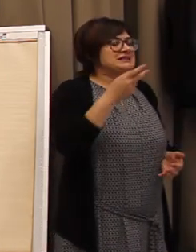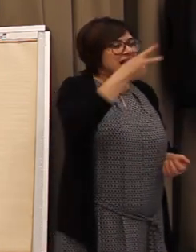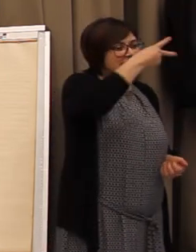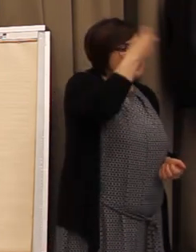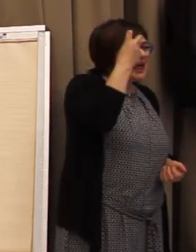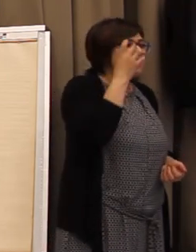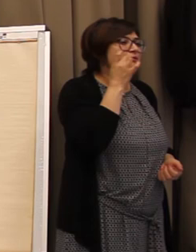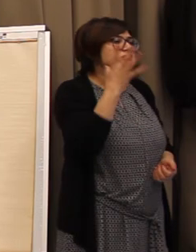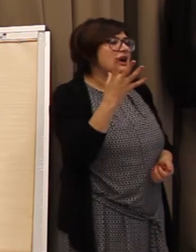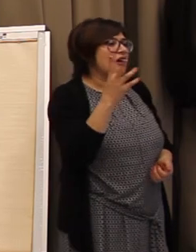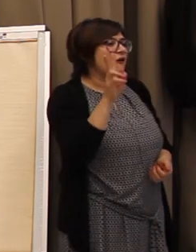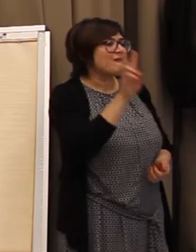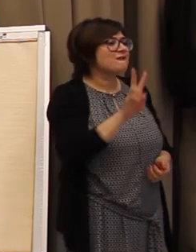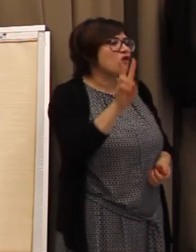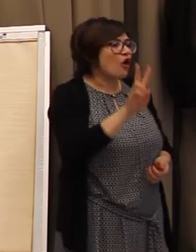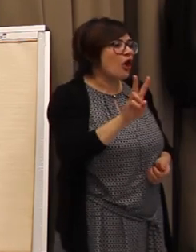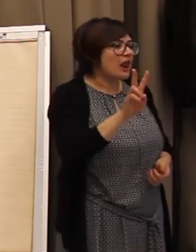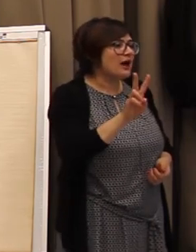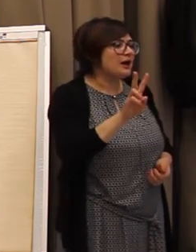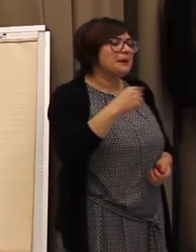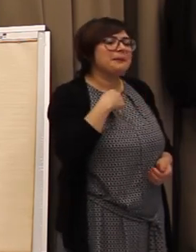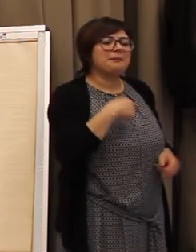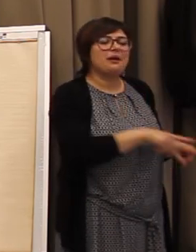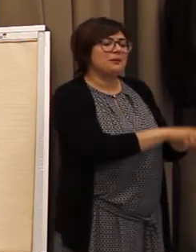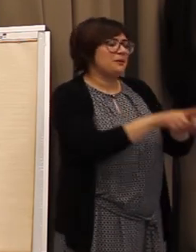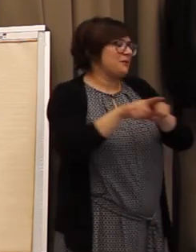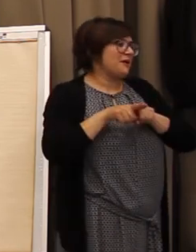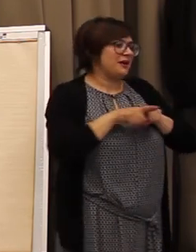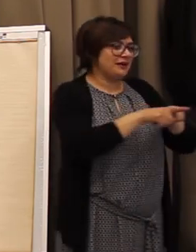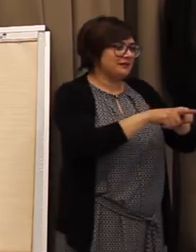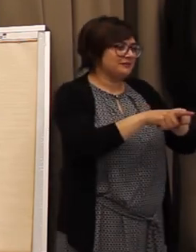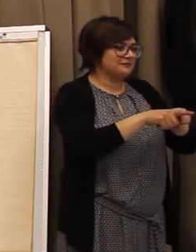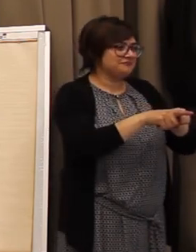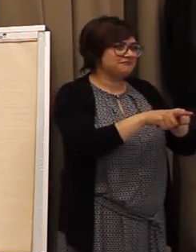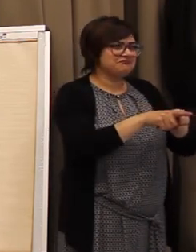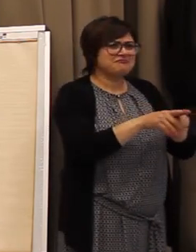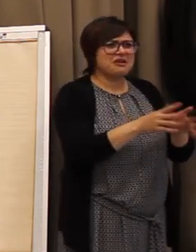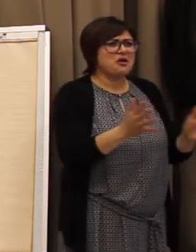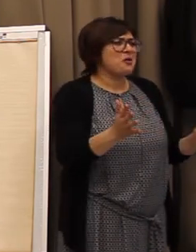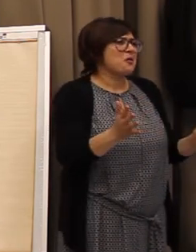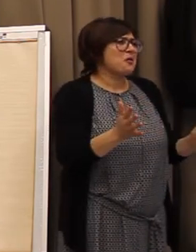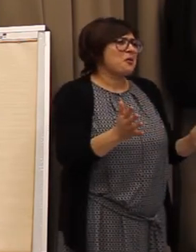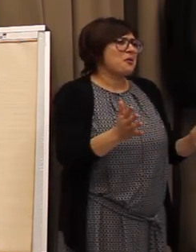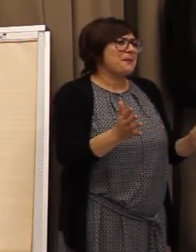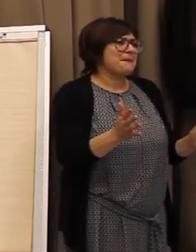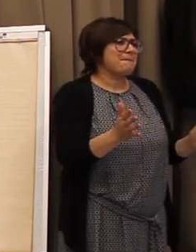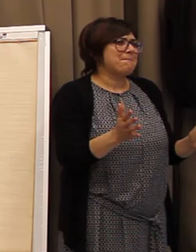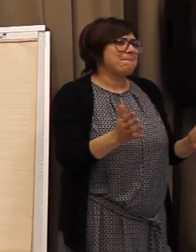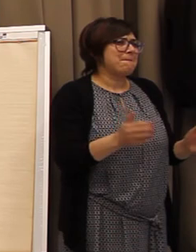bianco, viola. Para mí. Per me è la stessa cosa. Sea como sea, va a ser mi mejor hermanito.